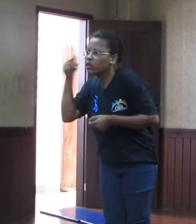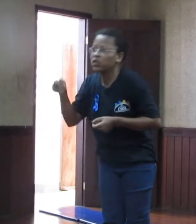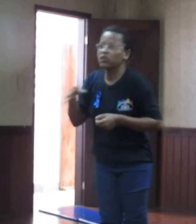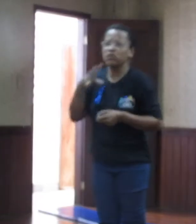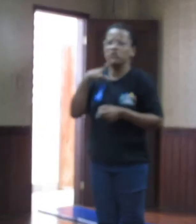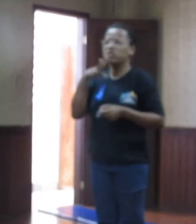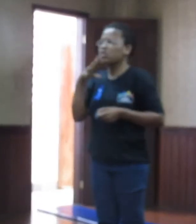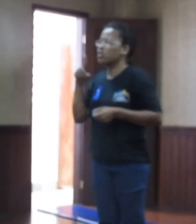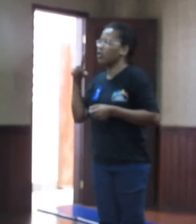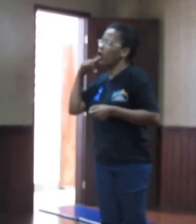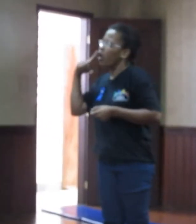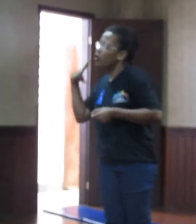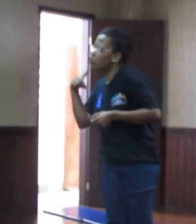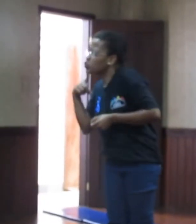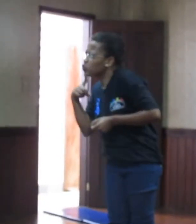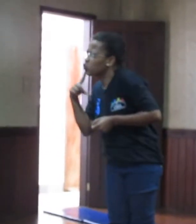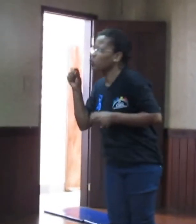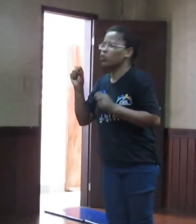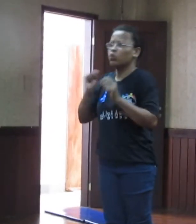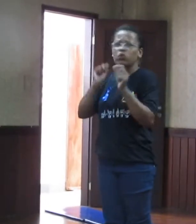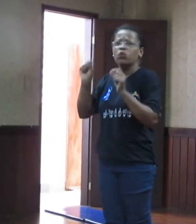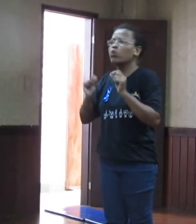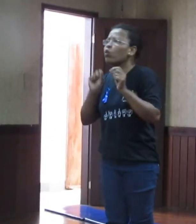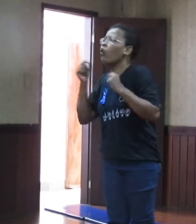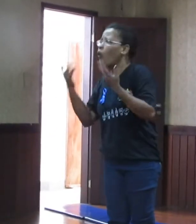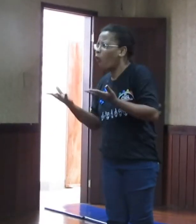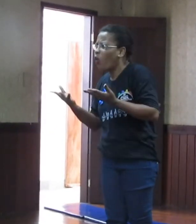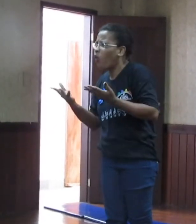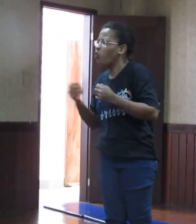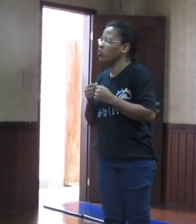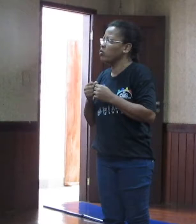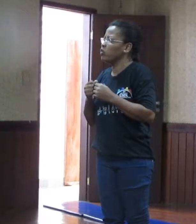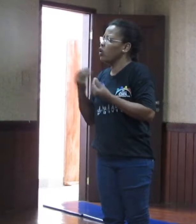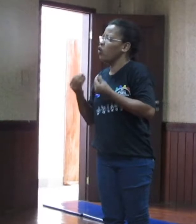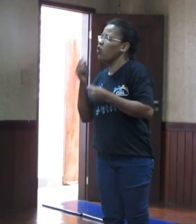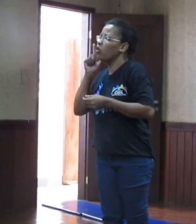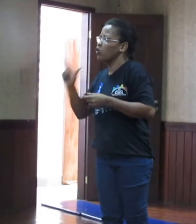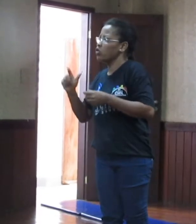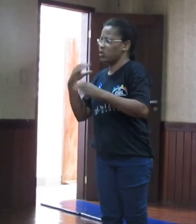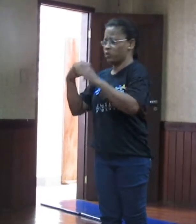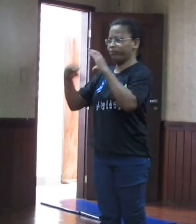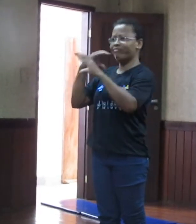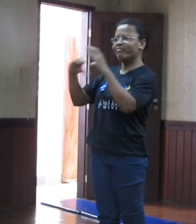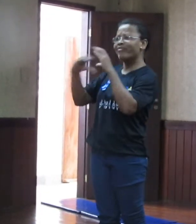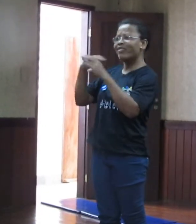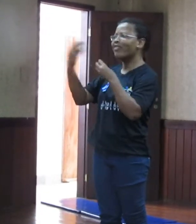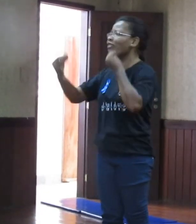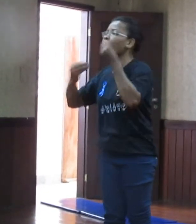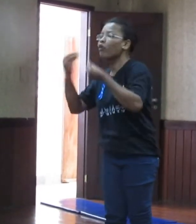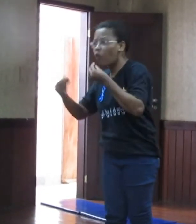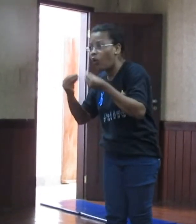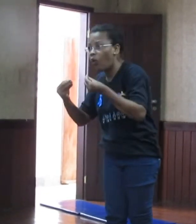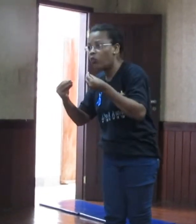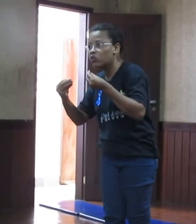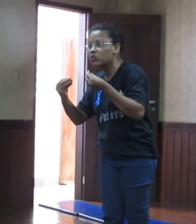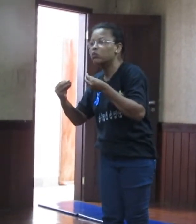interagirmos com ele, aprender a nos comunicar com eles e aprender também a respeitar o direito de todos, né?